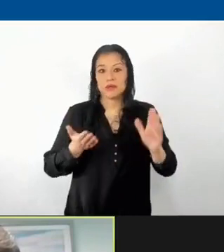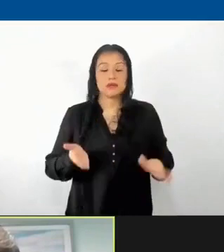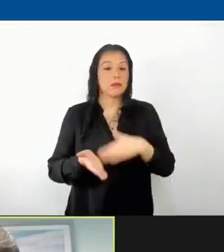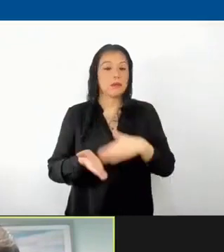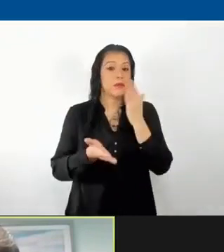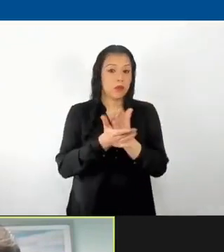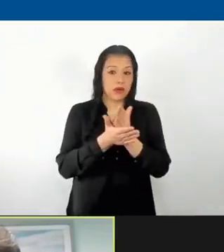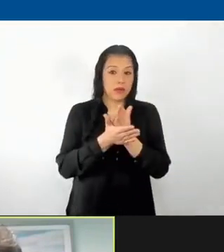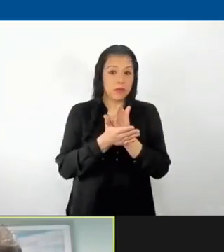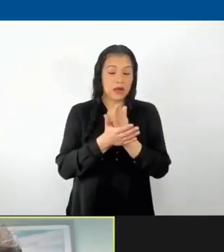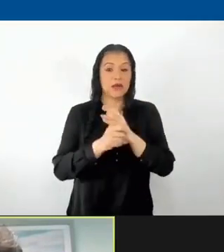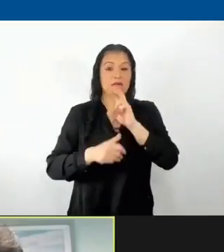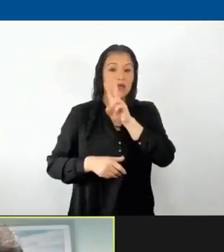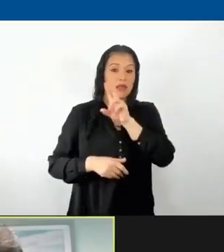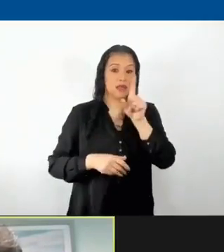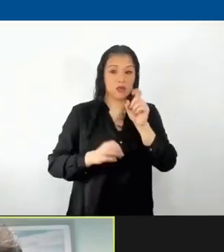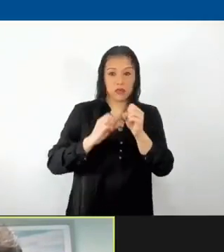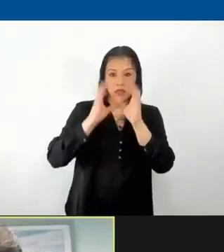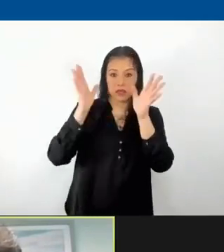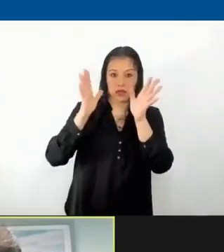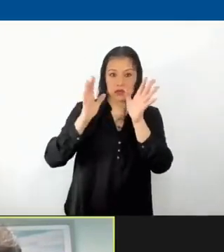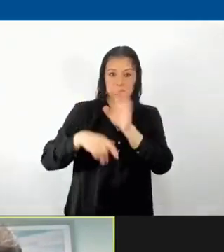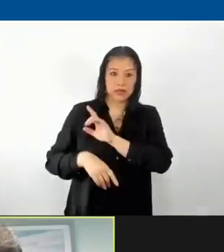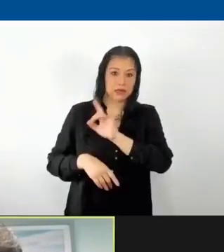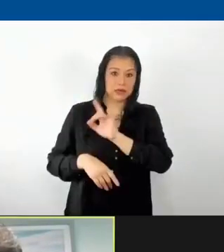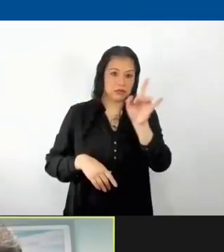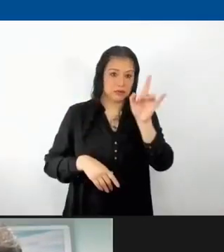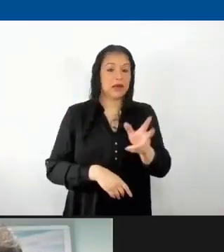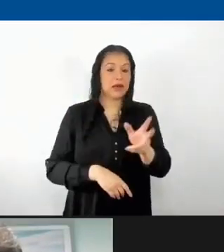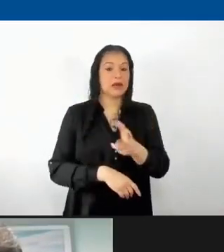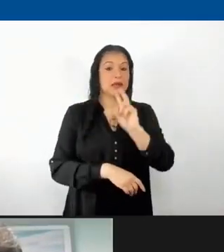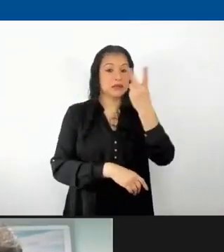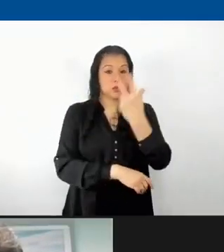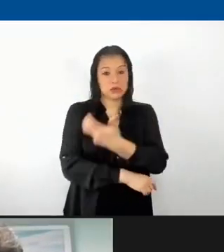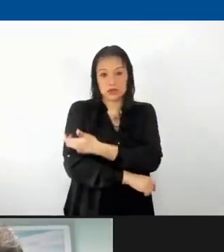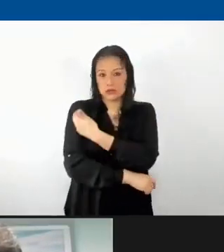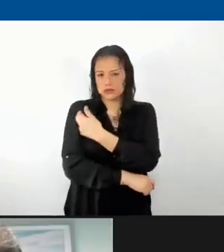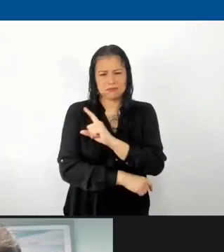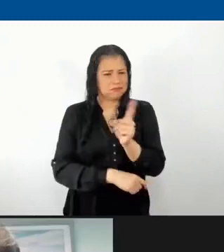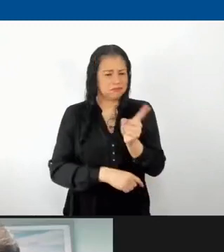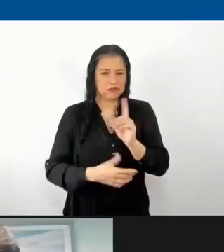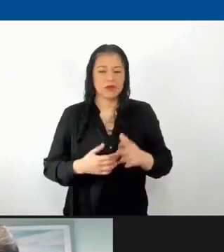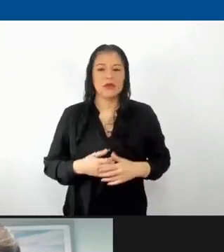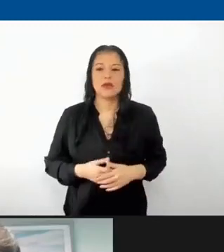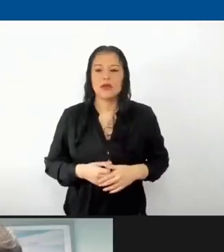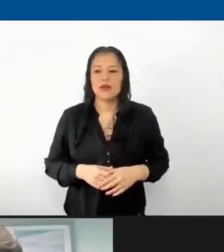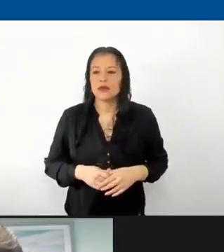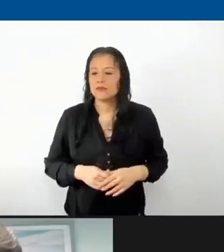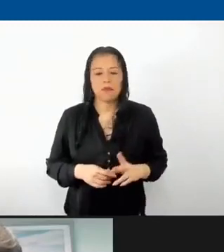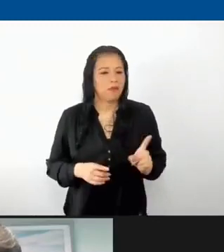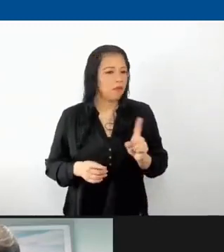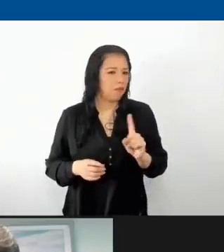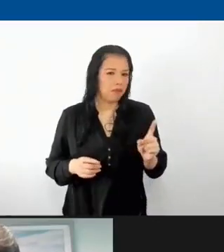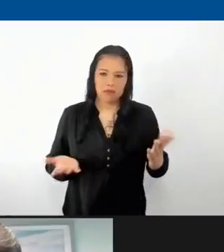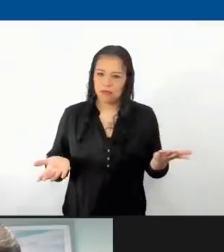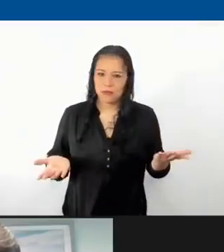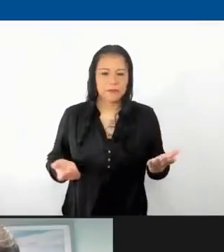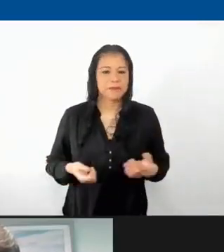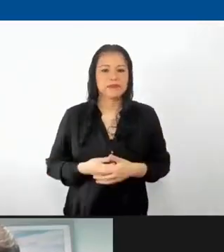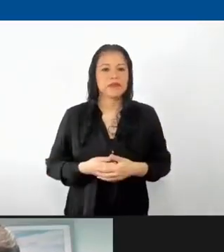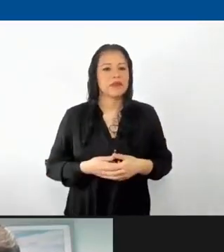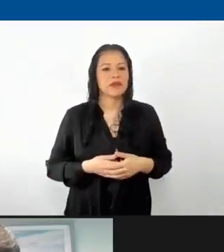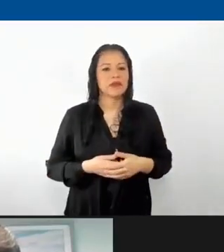pasar el plazo de 21 días para aplicarme la segunda dosis? Absolutamente no. Y la Sí,